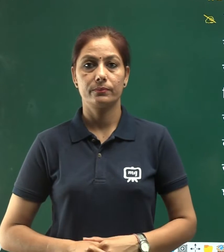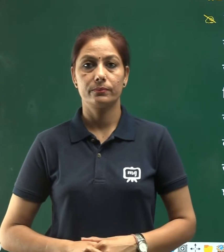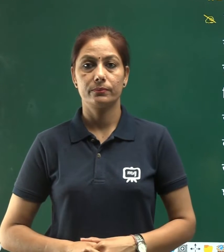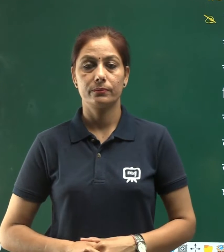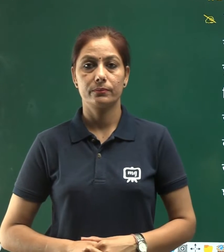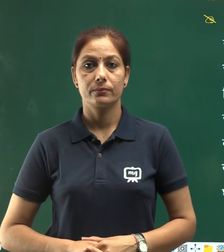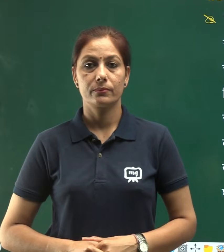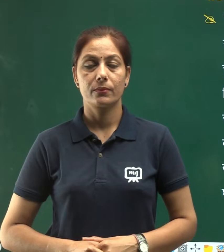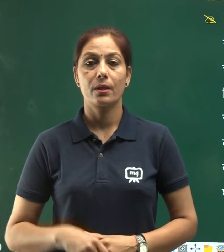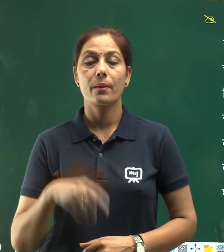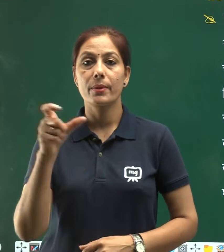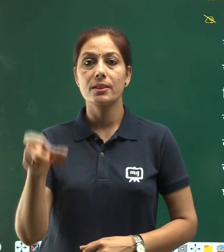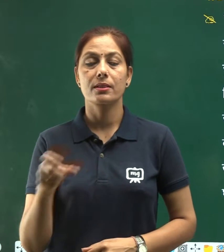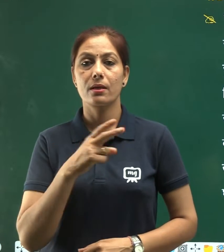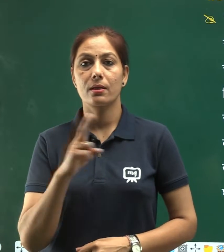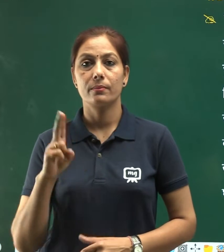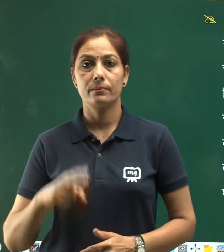सत्यजीत राय की